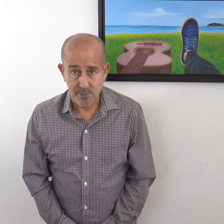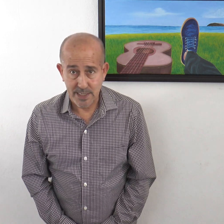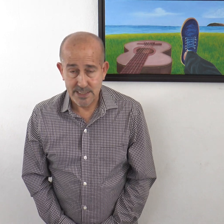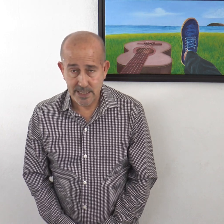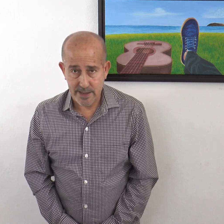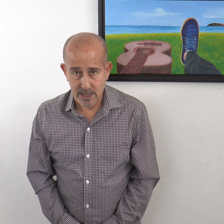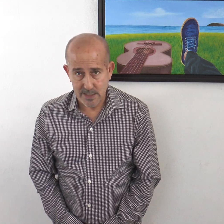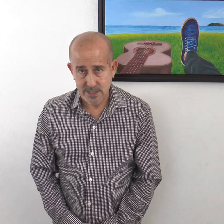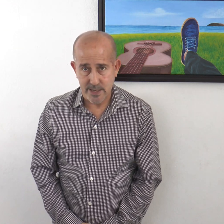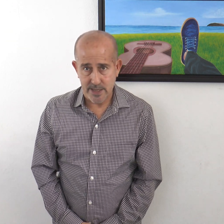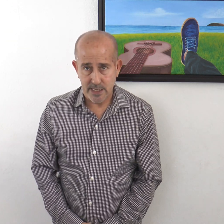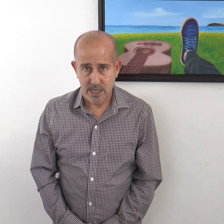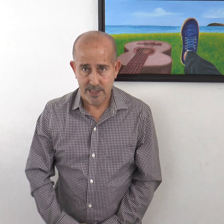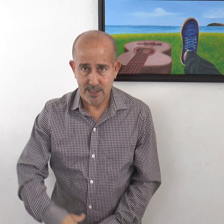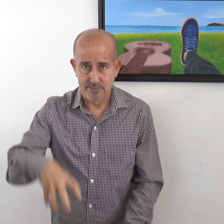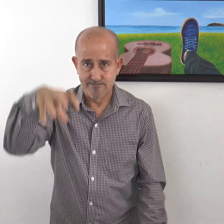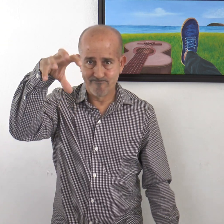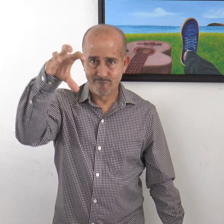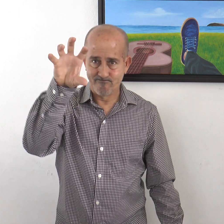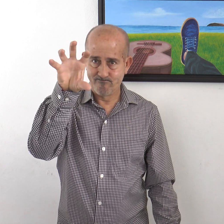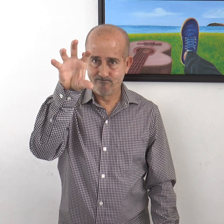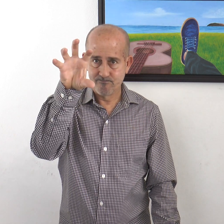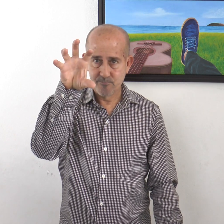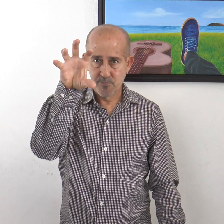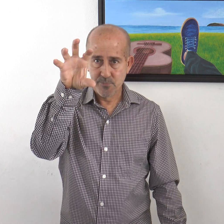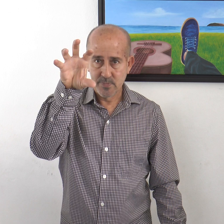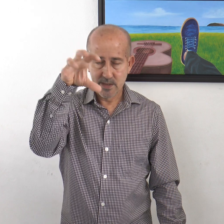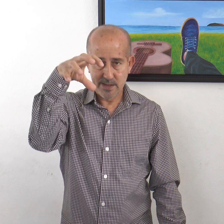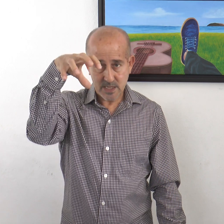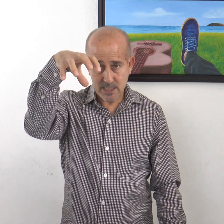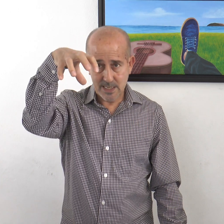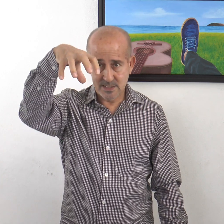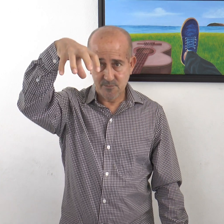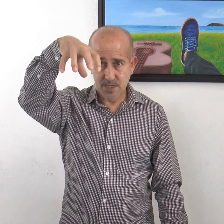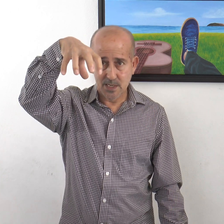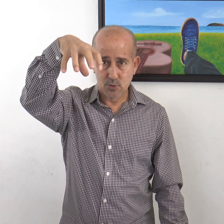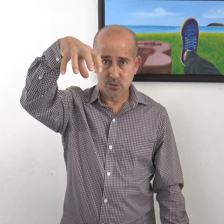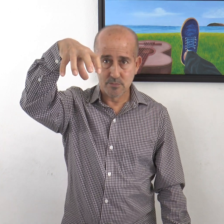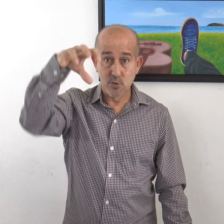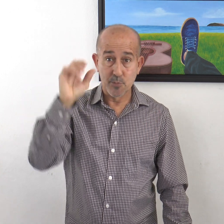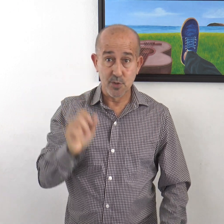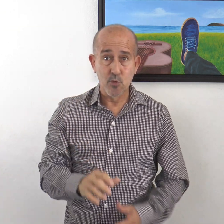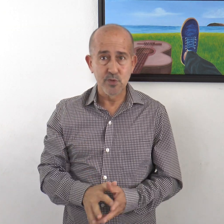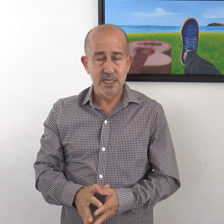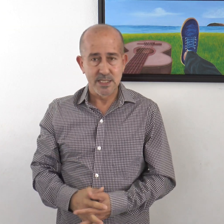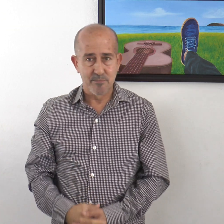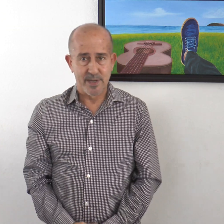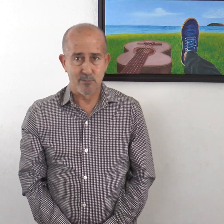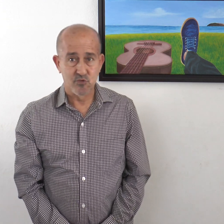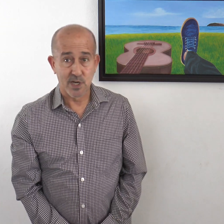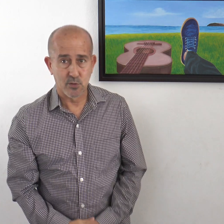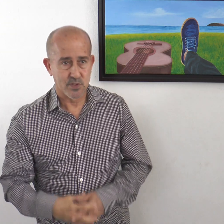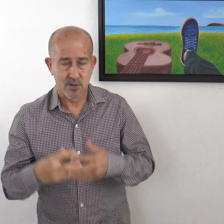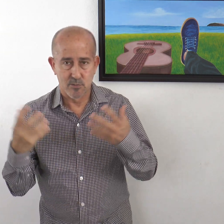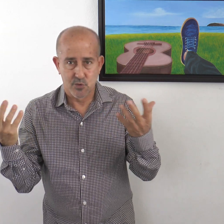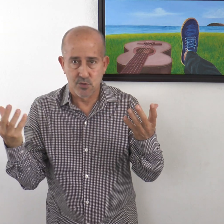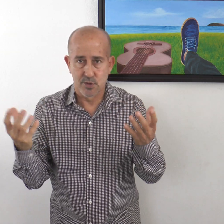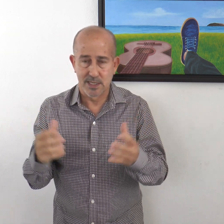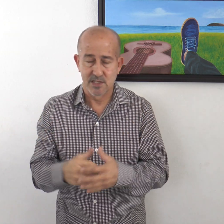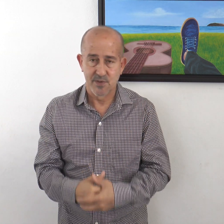el CLC en garra. Este clasificador lo podemos utilizar para muchas cosas, como todos los